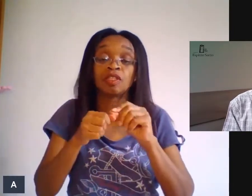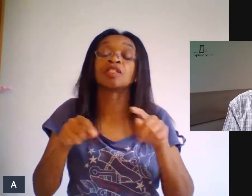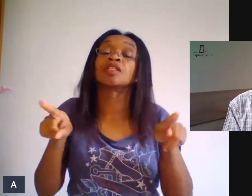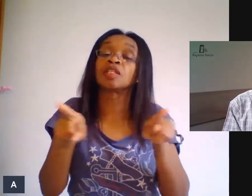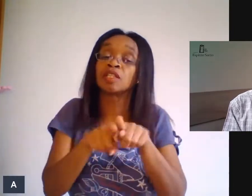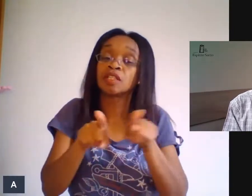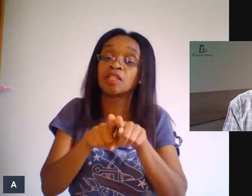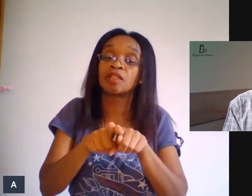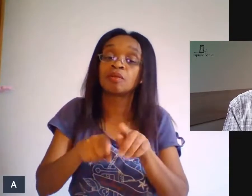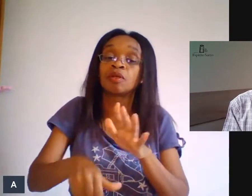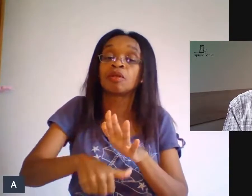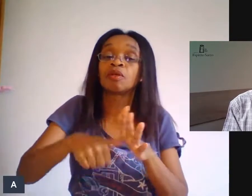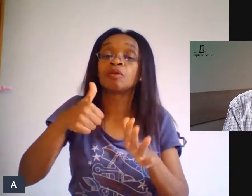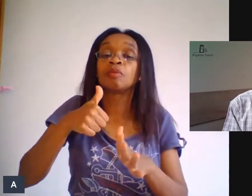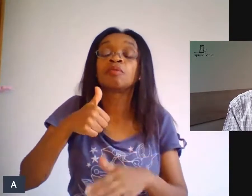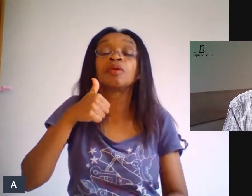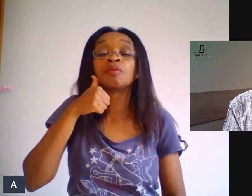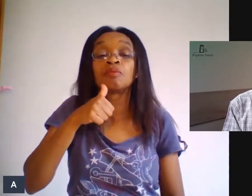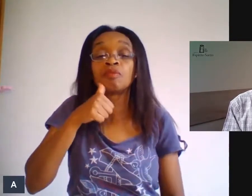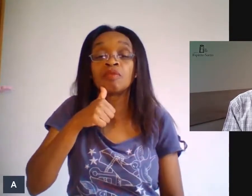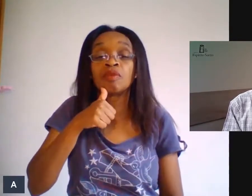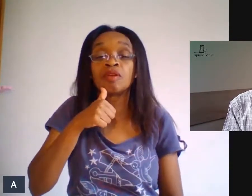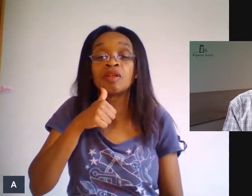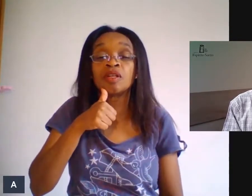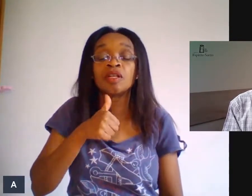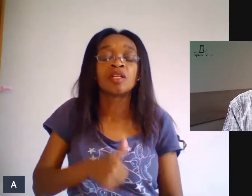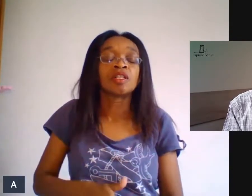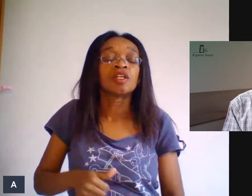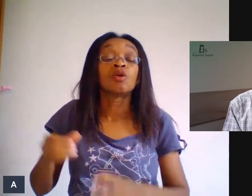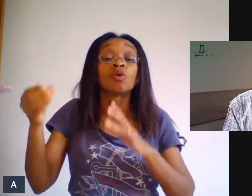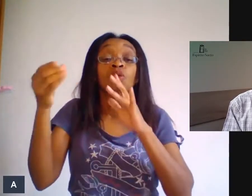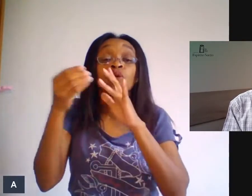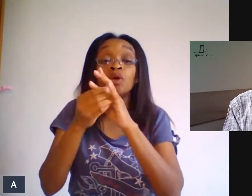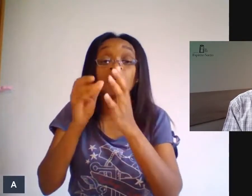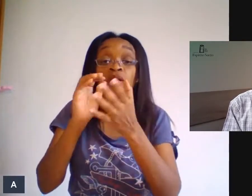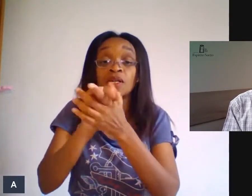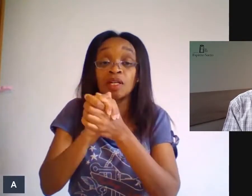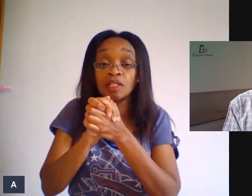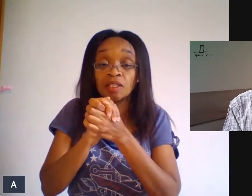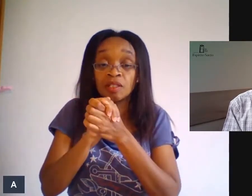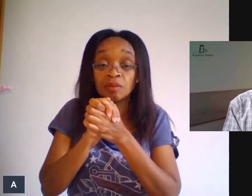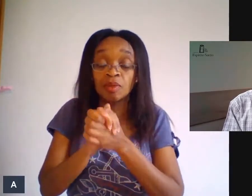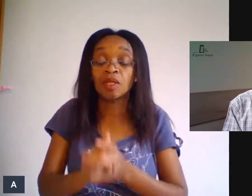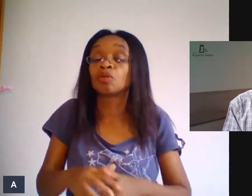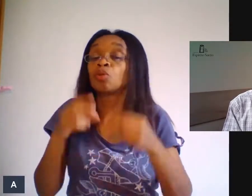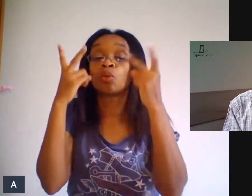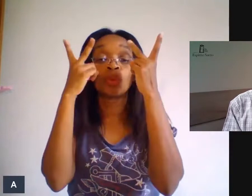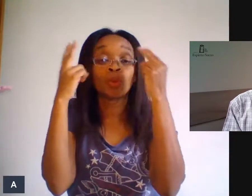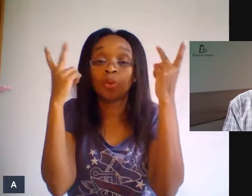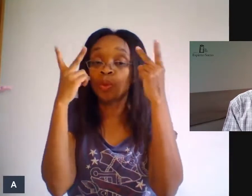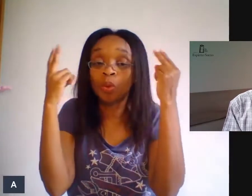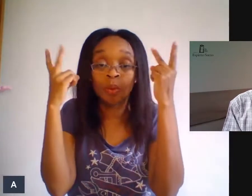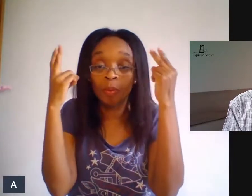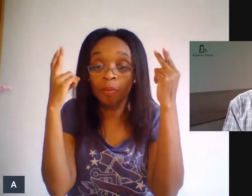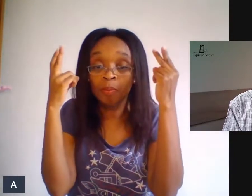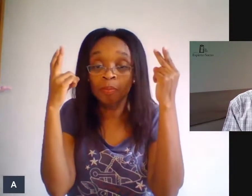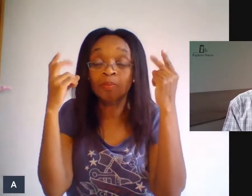casamento natural. Em Mateus 9, versículos de 4 a 6,